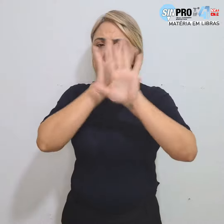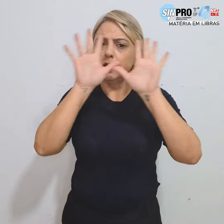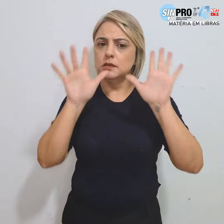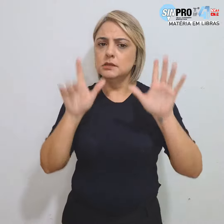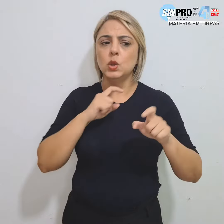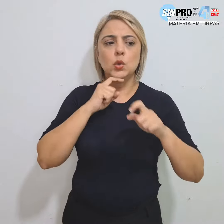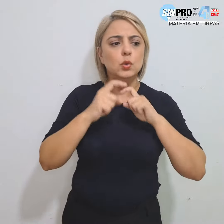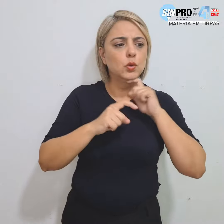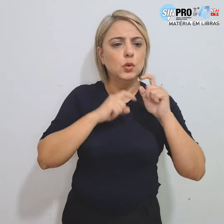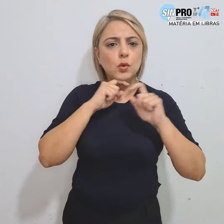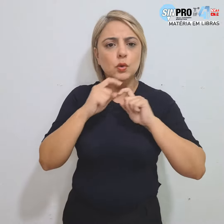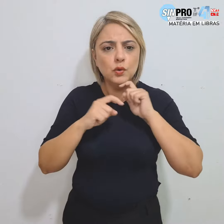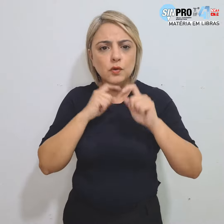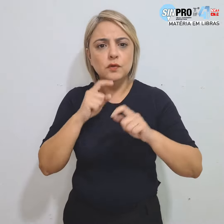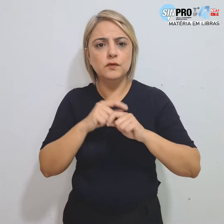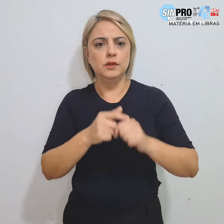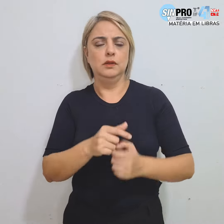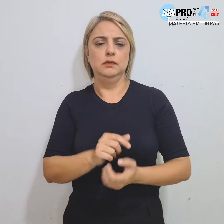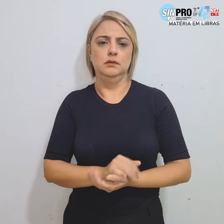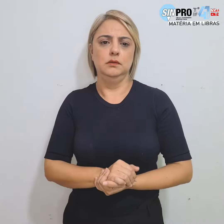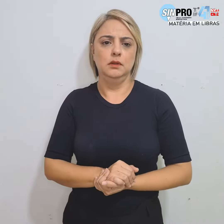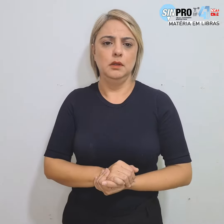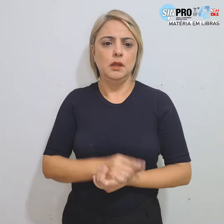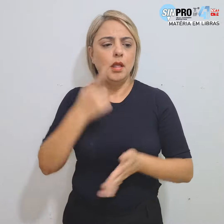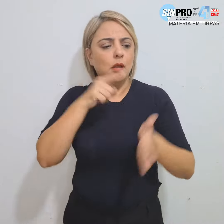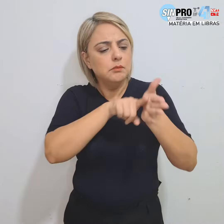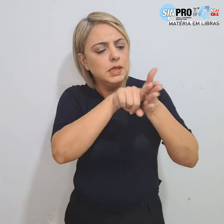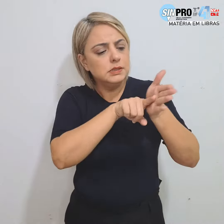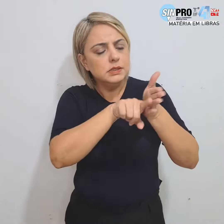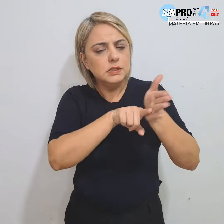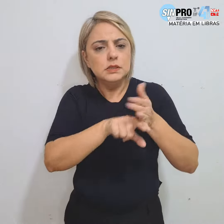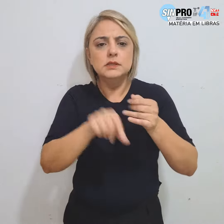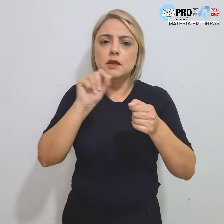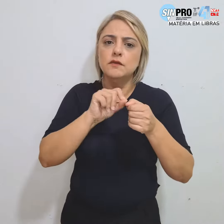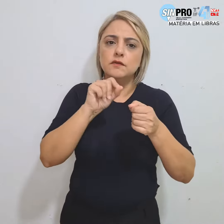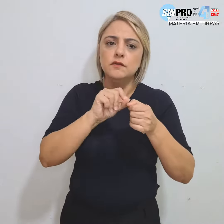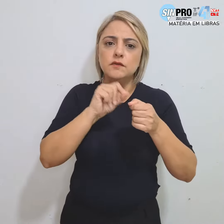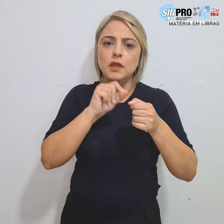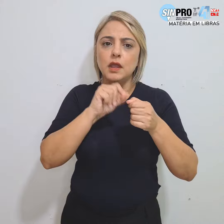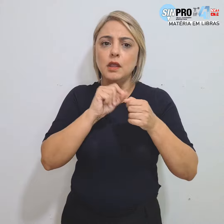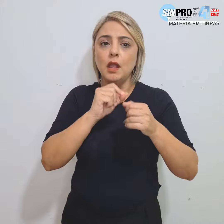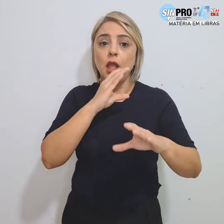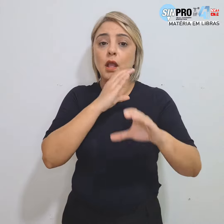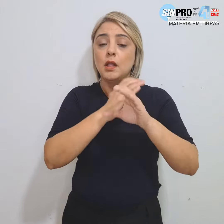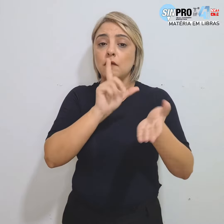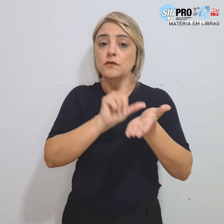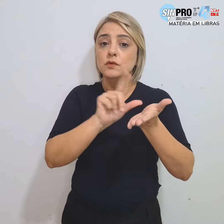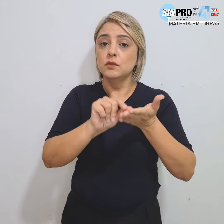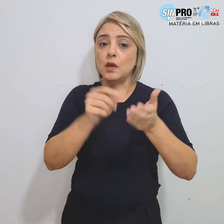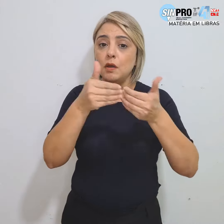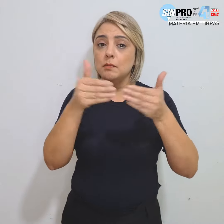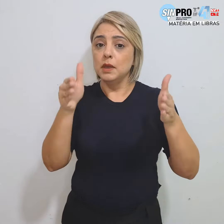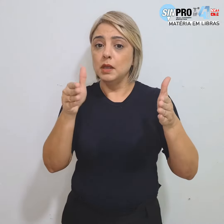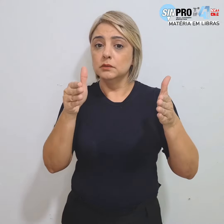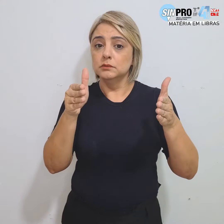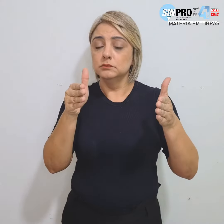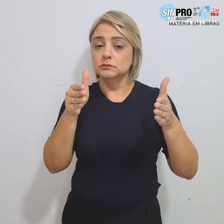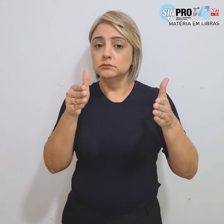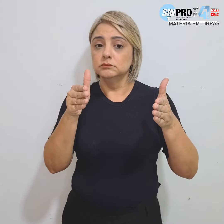dúvidas relatadas no levantamento realizado pelo canal virtual aberto entre